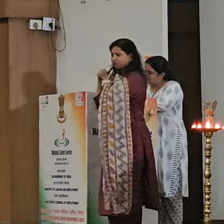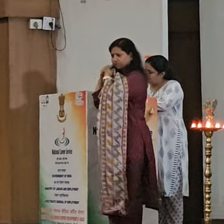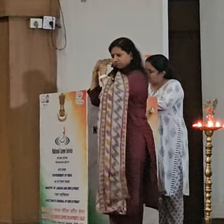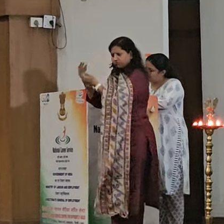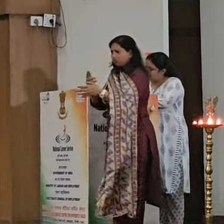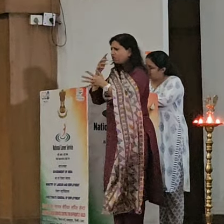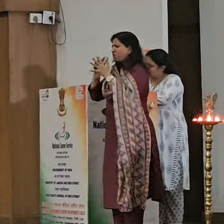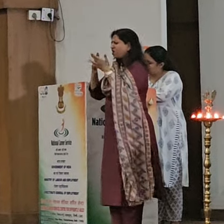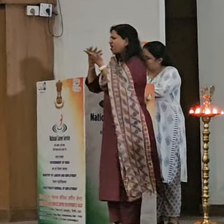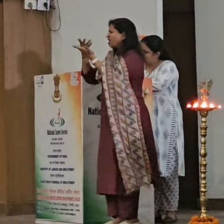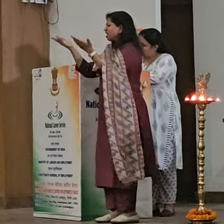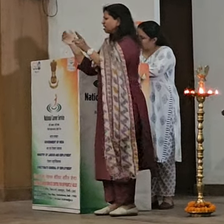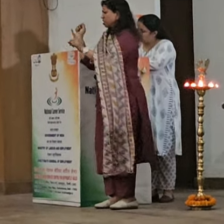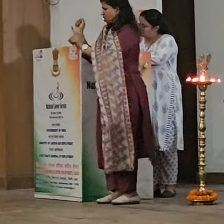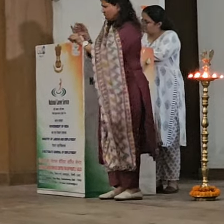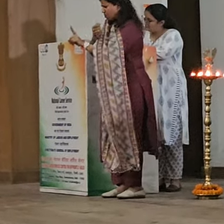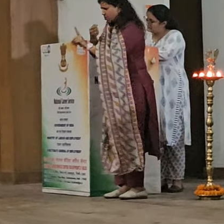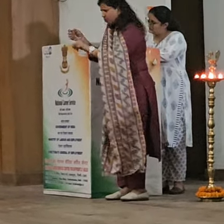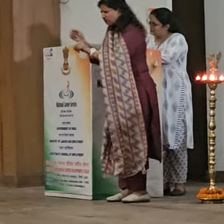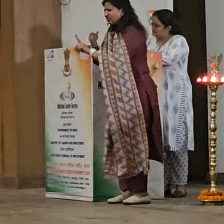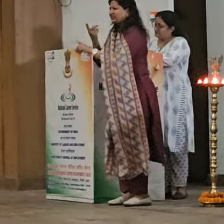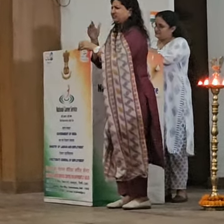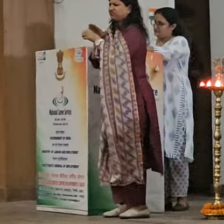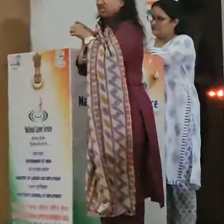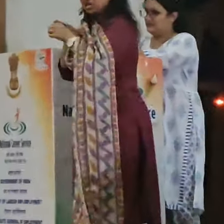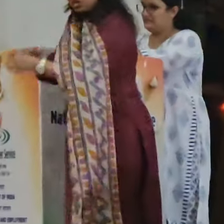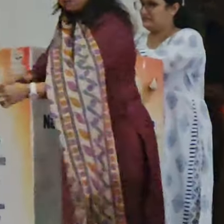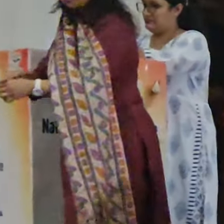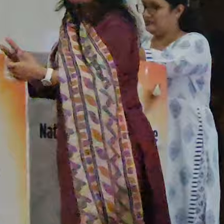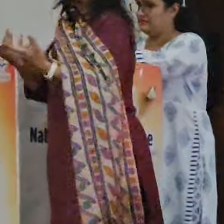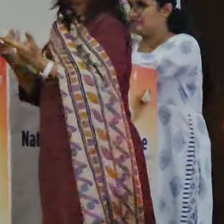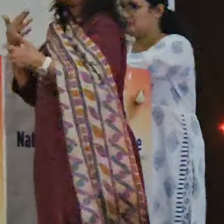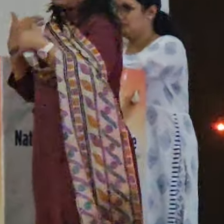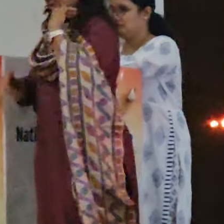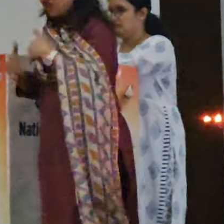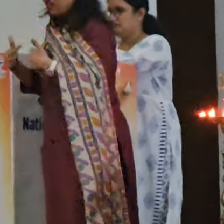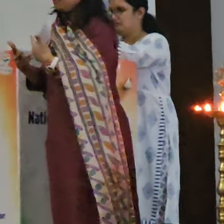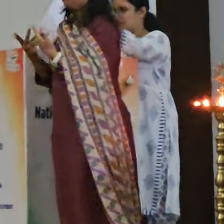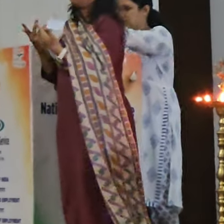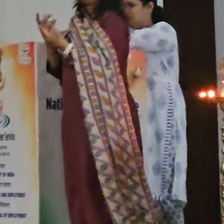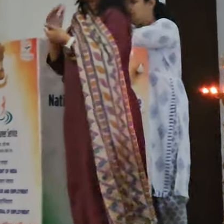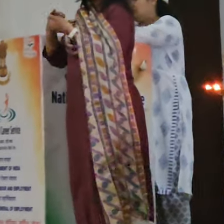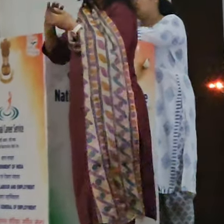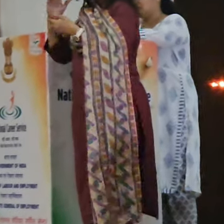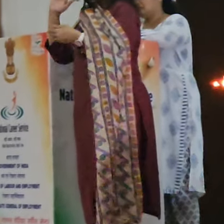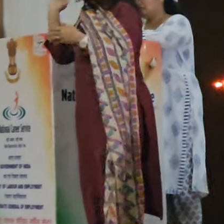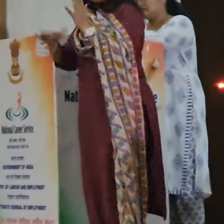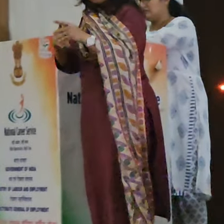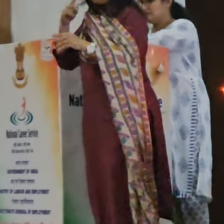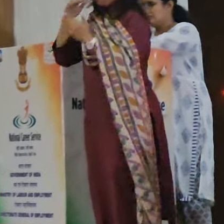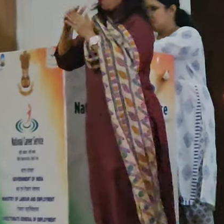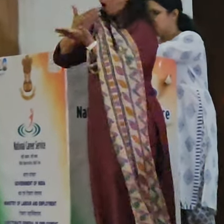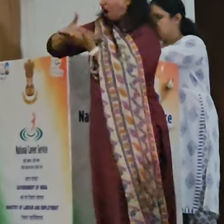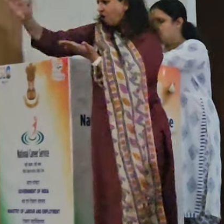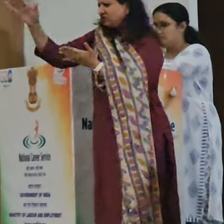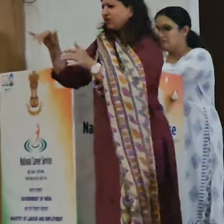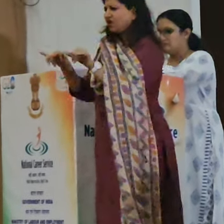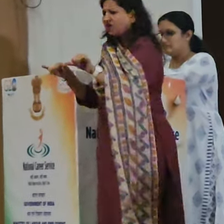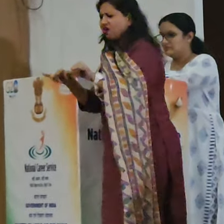National Association of the Deaf partner कर रहा है ये event. जितने भी discrimination, domination या